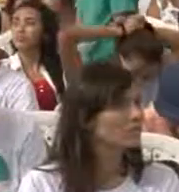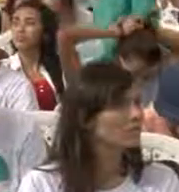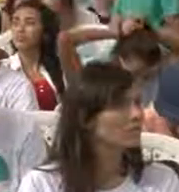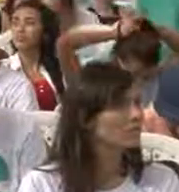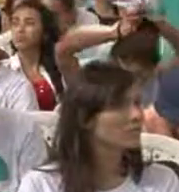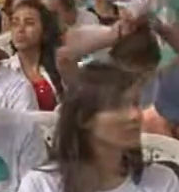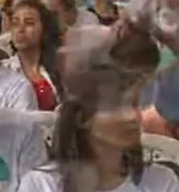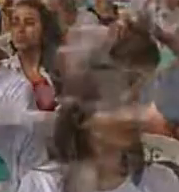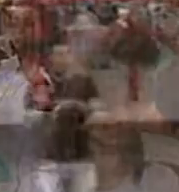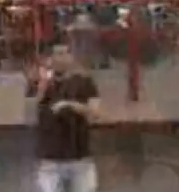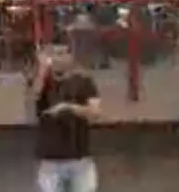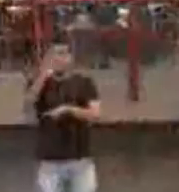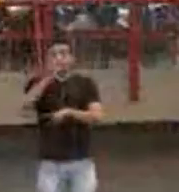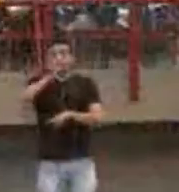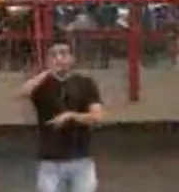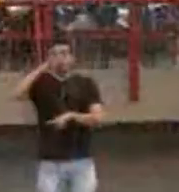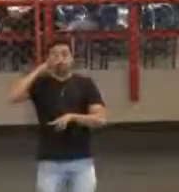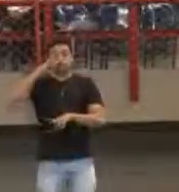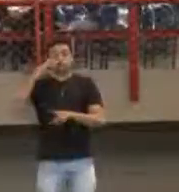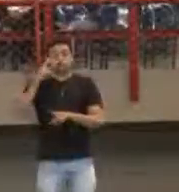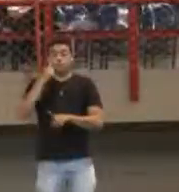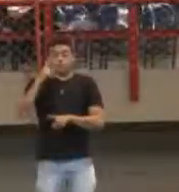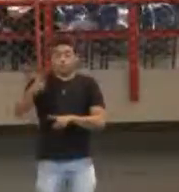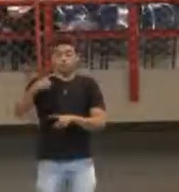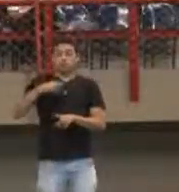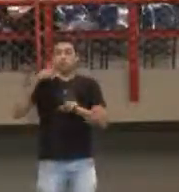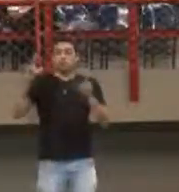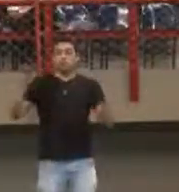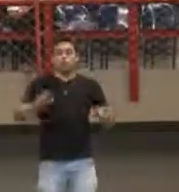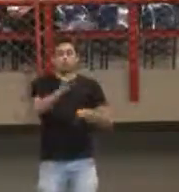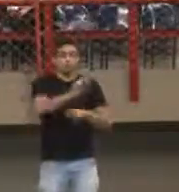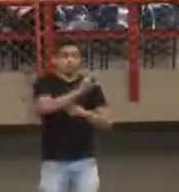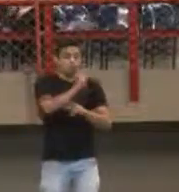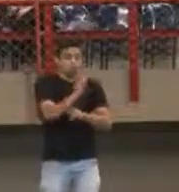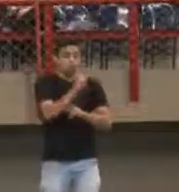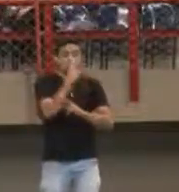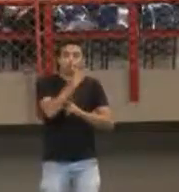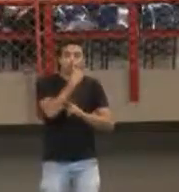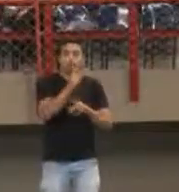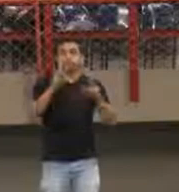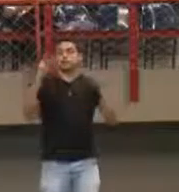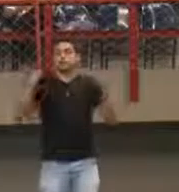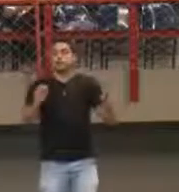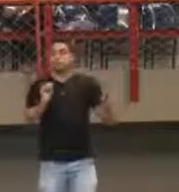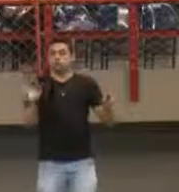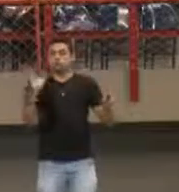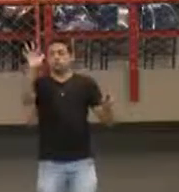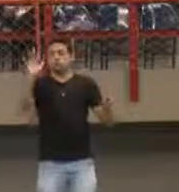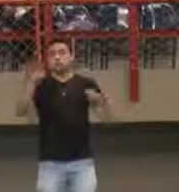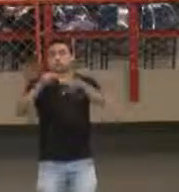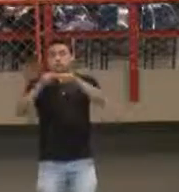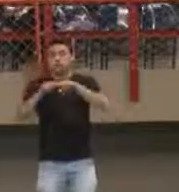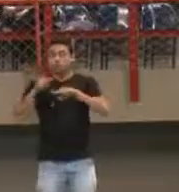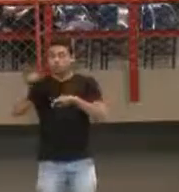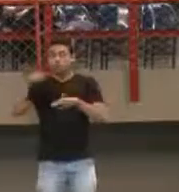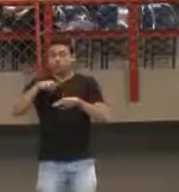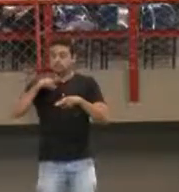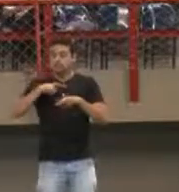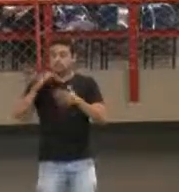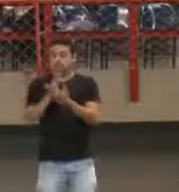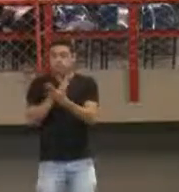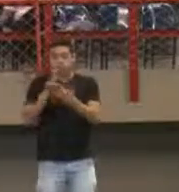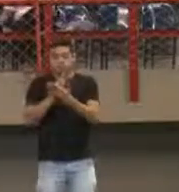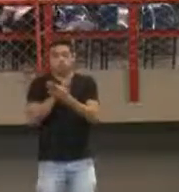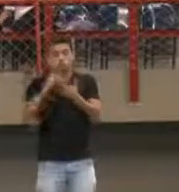ele é mal cheiroso, ele tem cheiro de ovo podre. Então, perto das usinas geotérmicas, em algumas